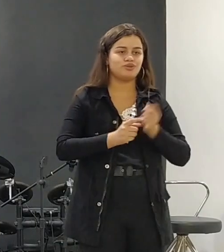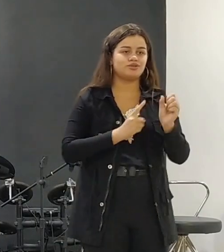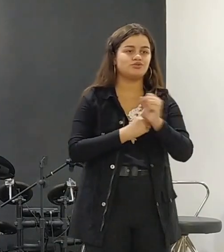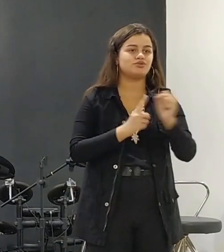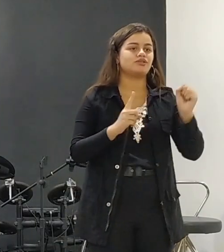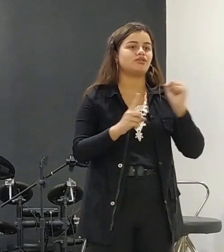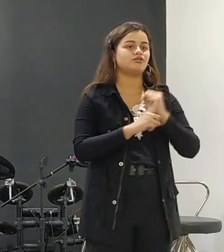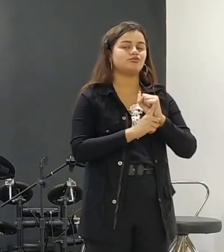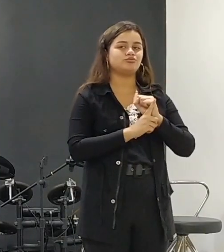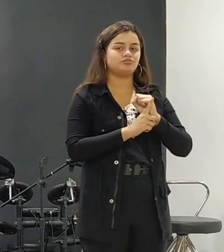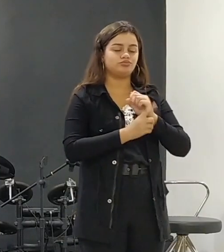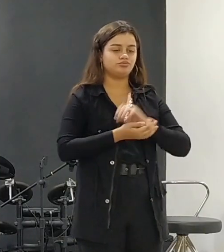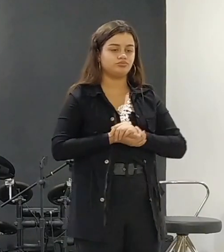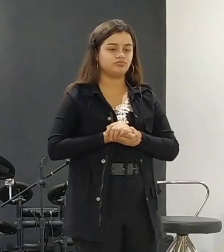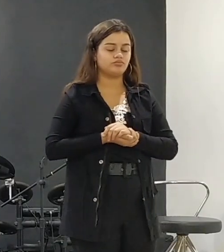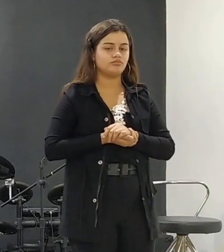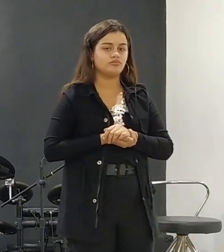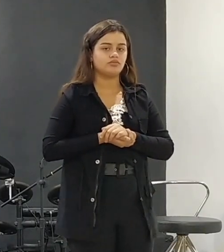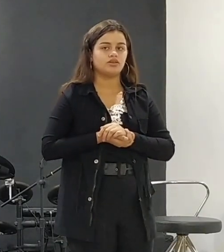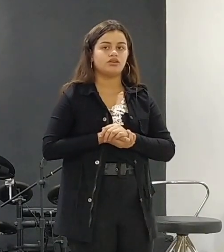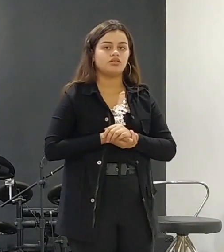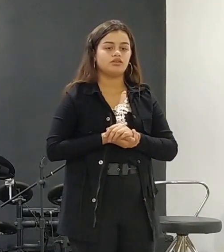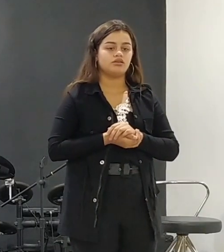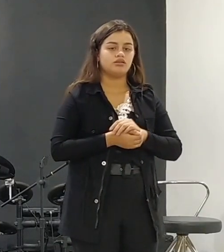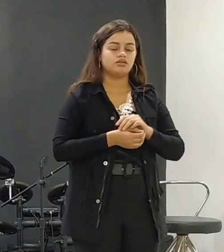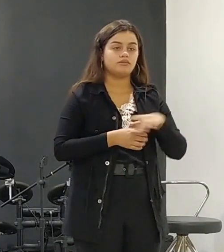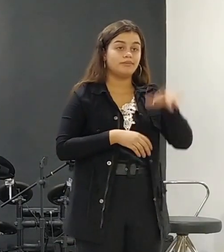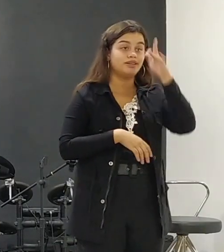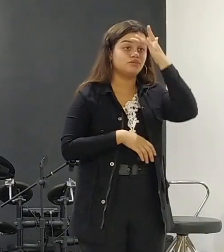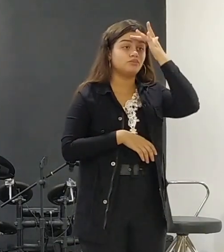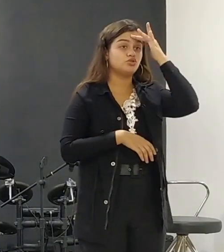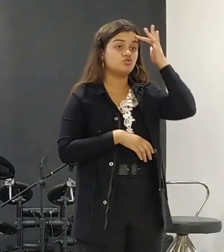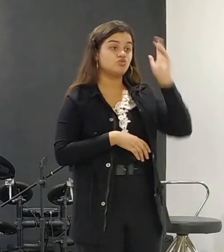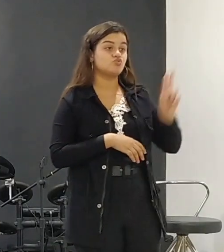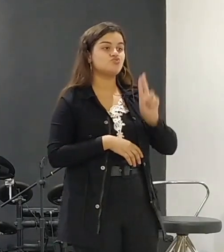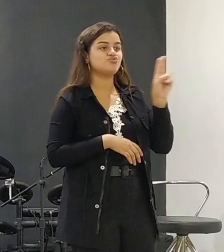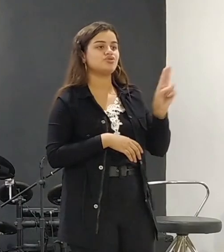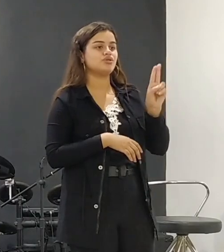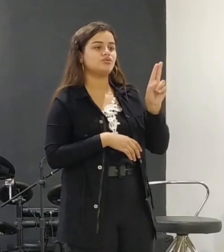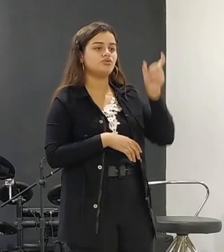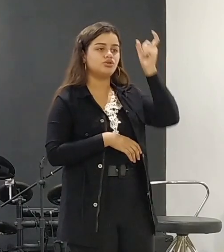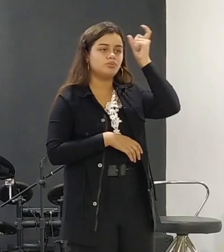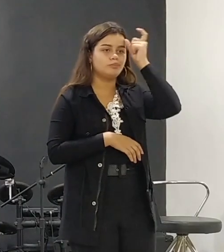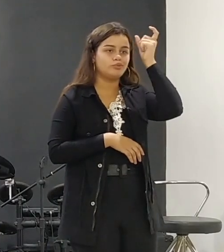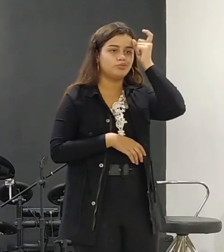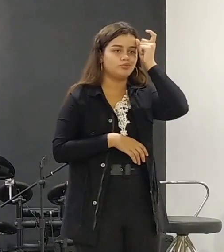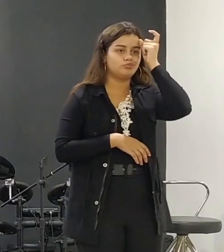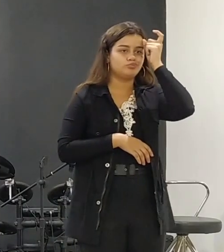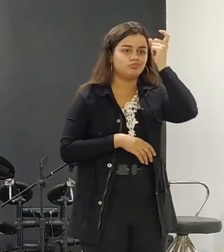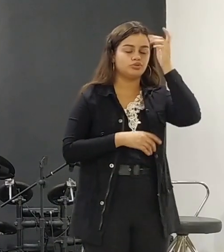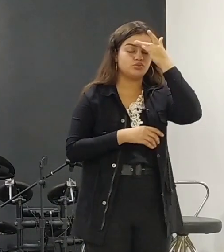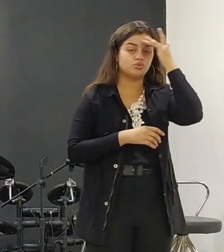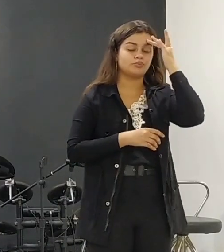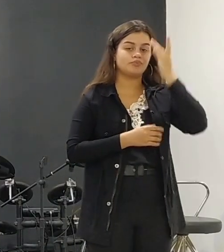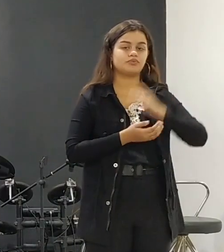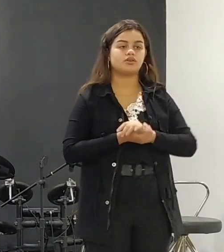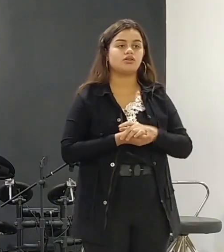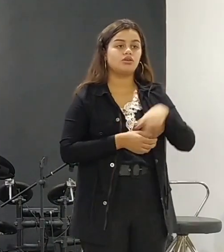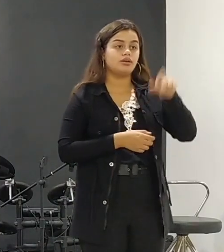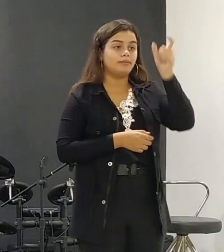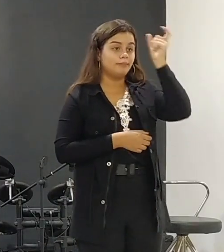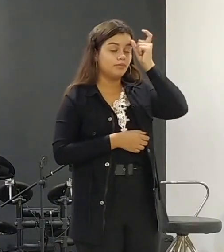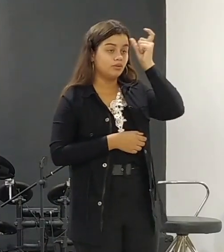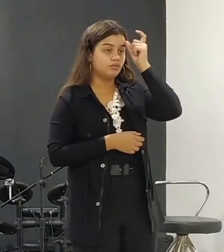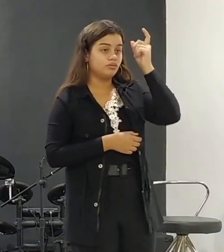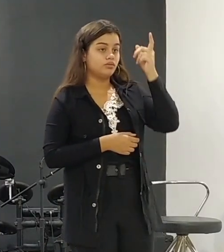dominar através dos seus eleitos aqui nesse mundo, porque assim como Deus tem os seus eleitos, o diabo também tem